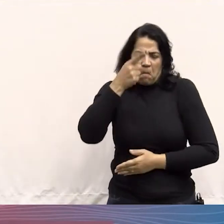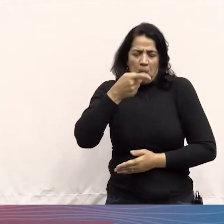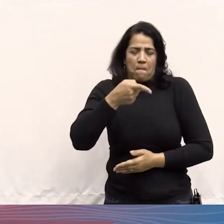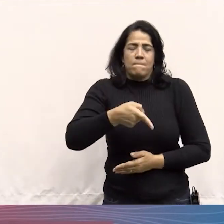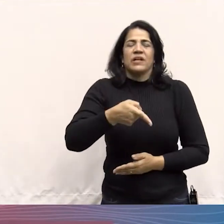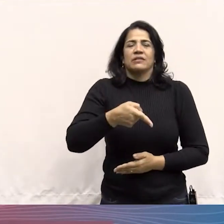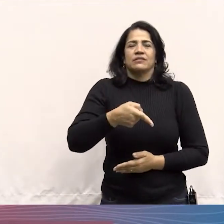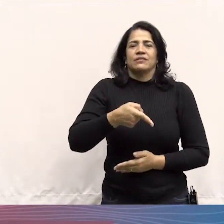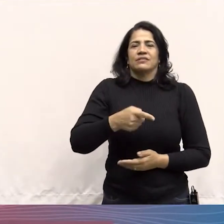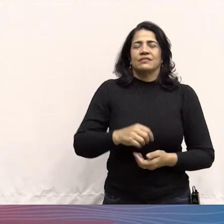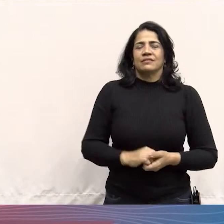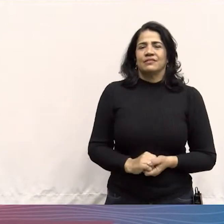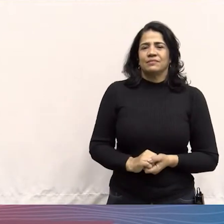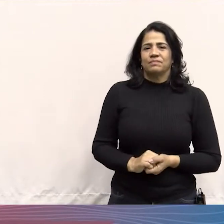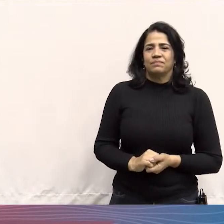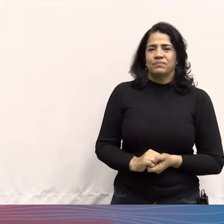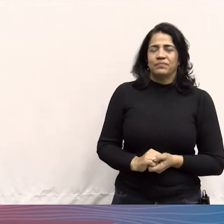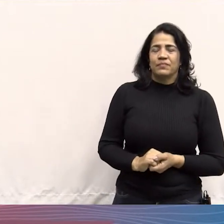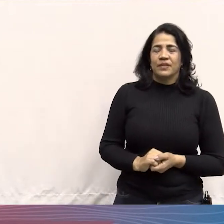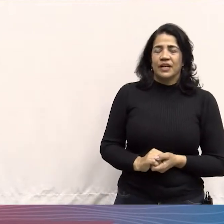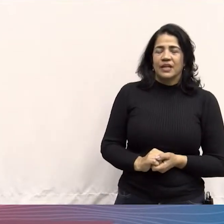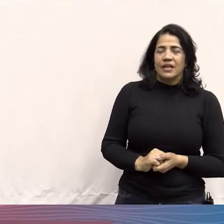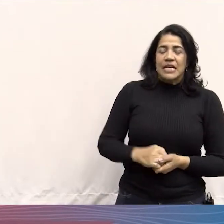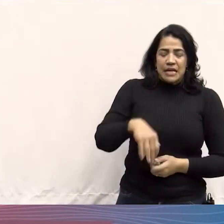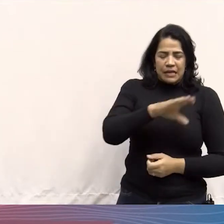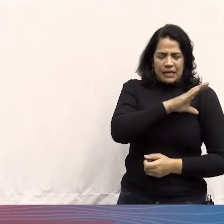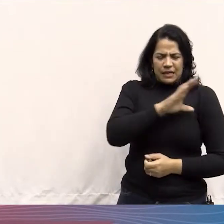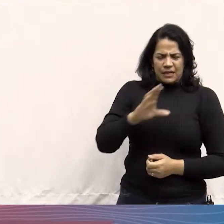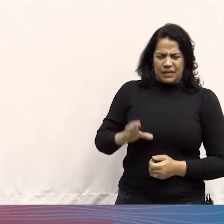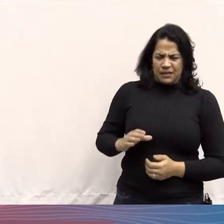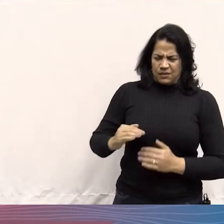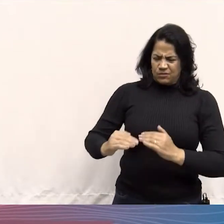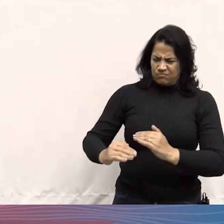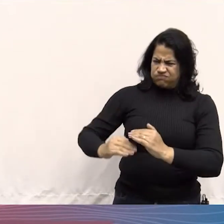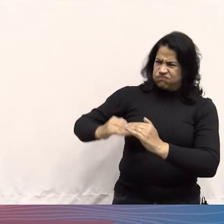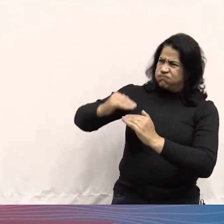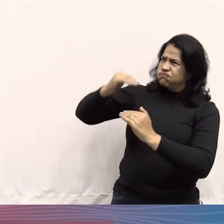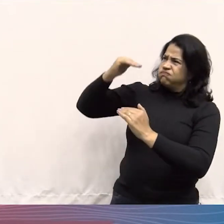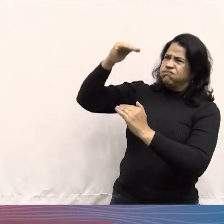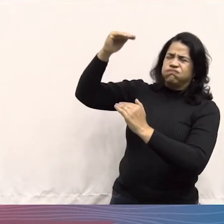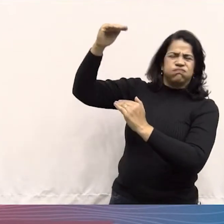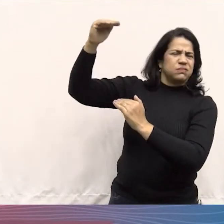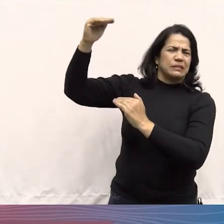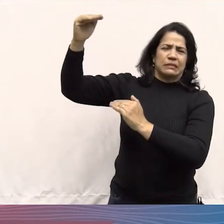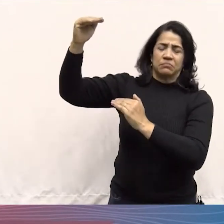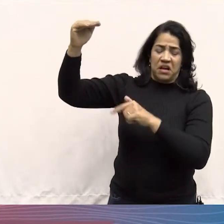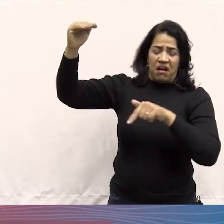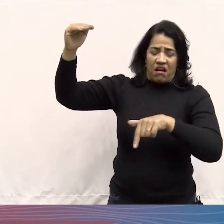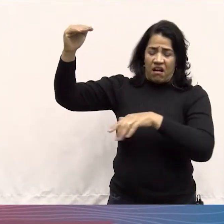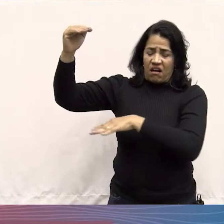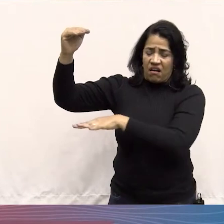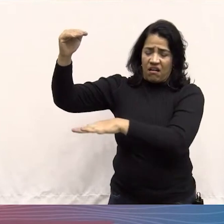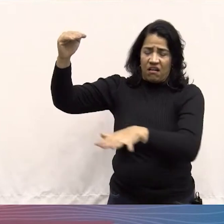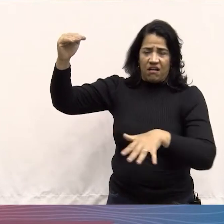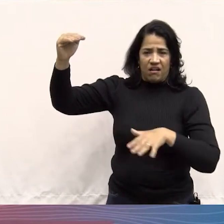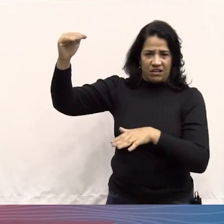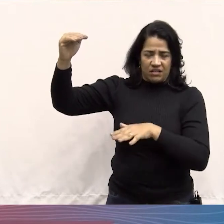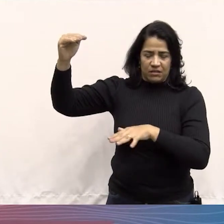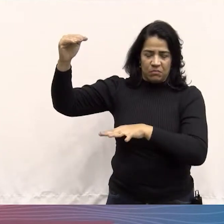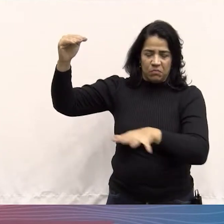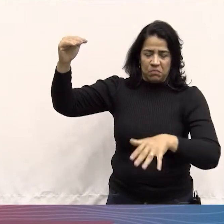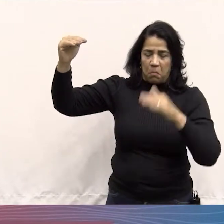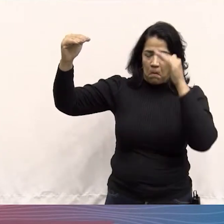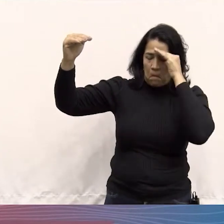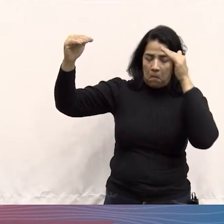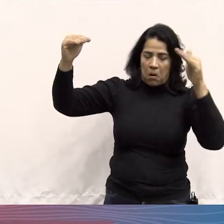subiu acima. Não tem ninguém mais acima. Acima de todo principado, acima de todo